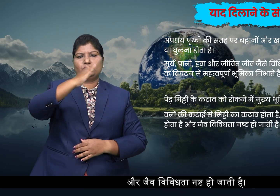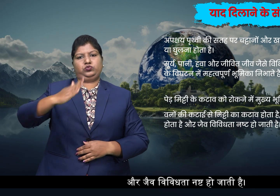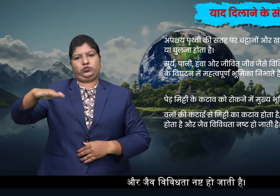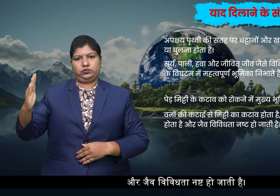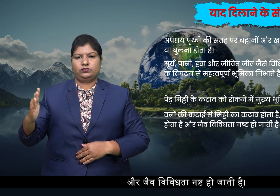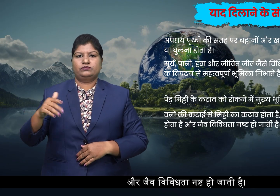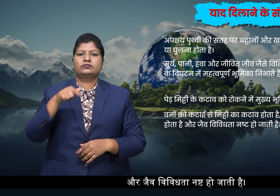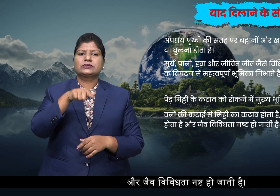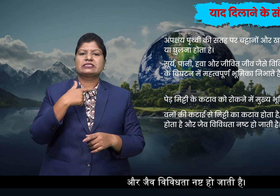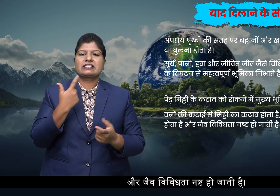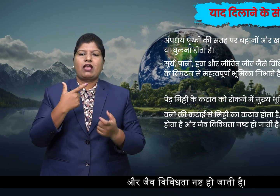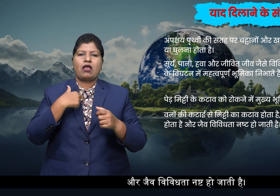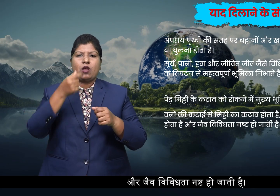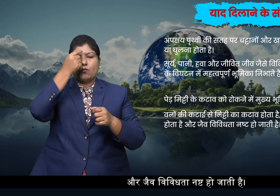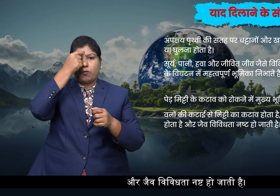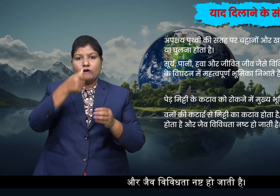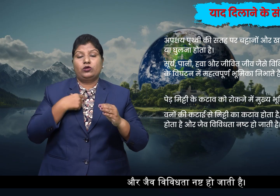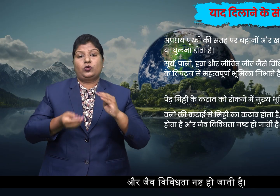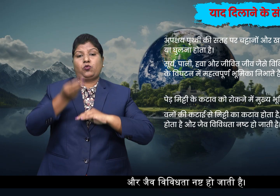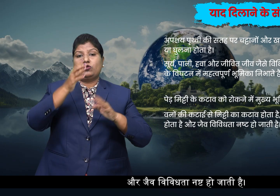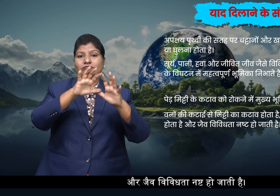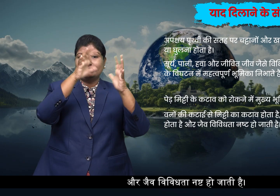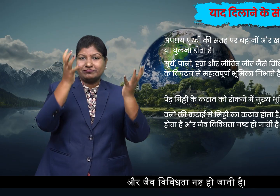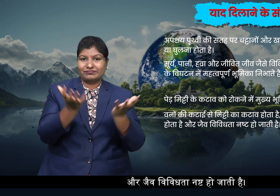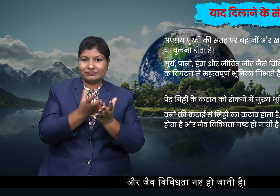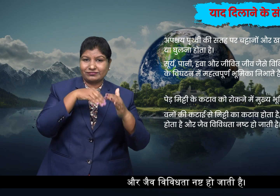और जैव विविधता नष्ट हो जाती है।